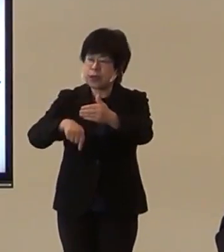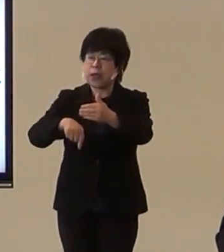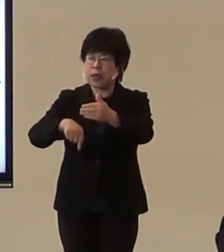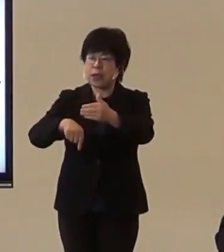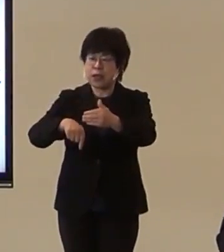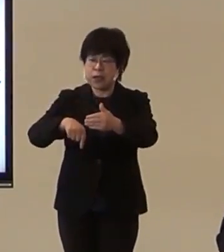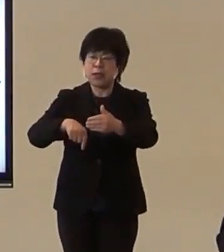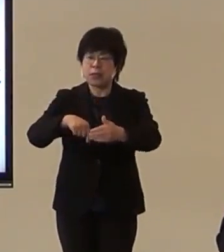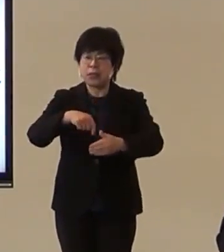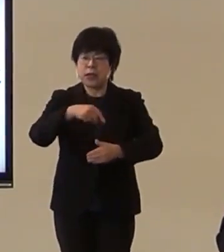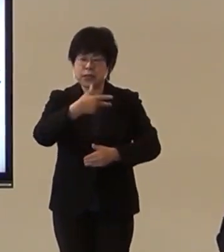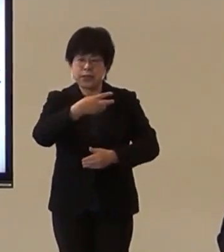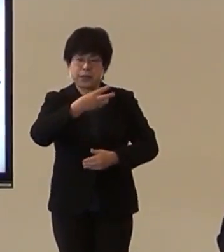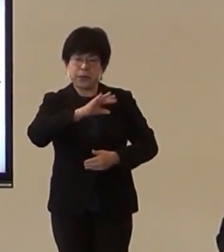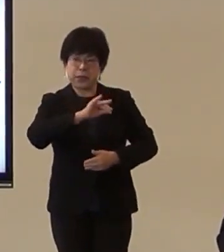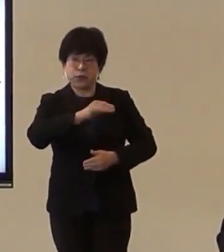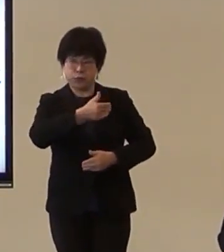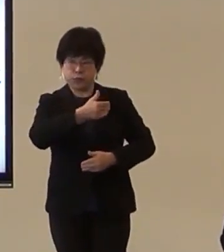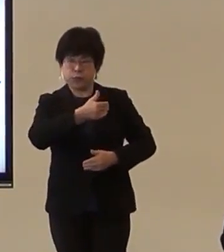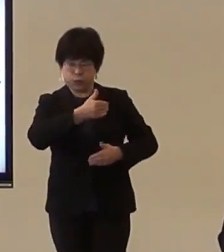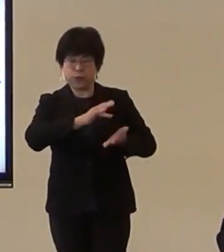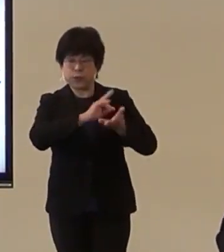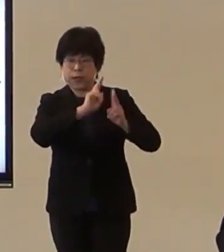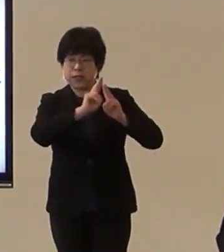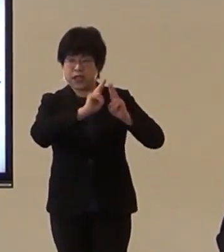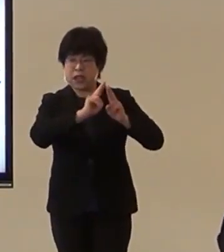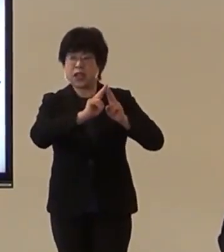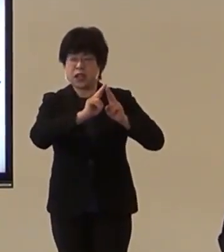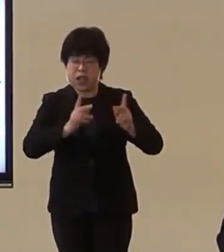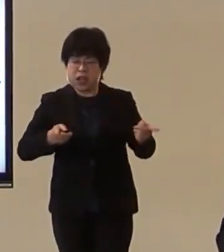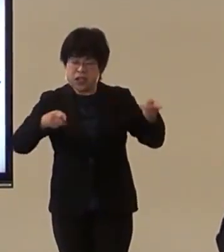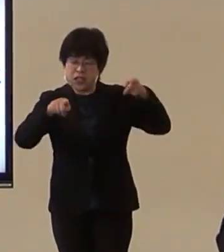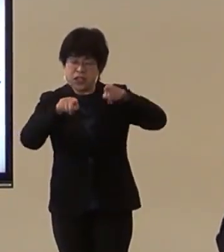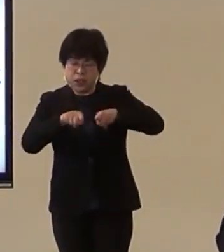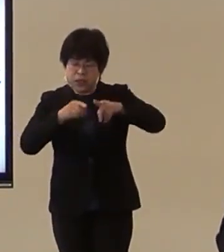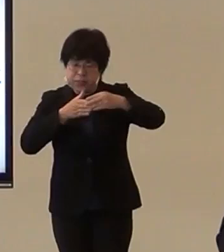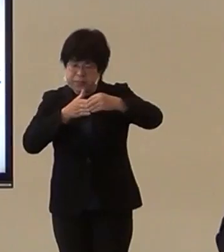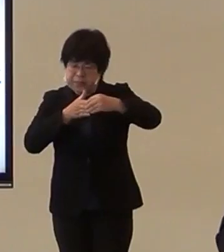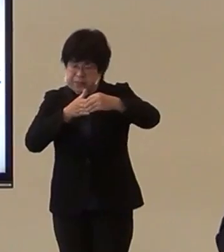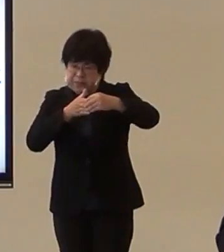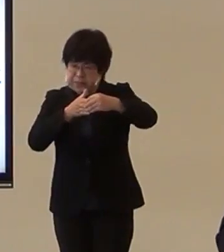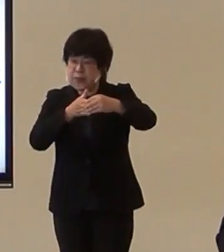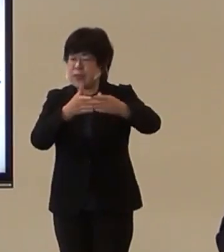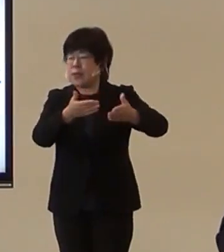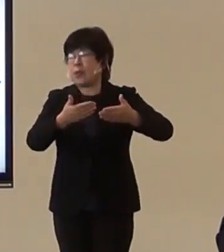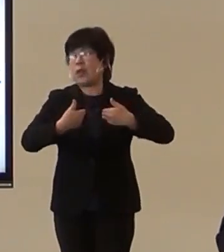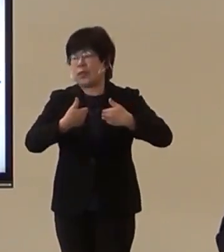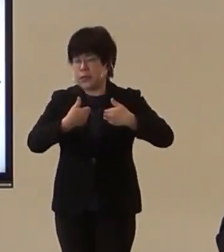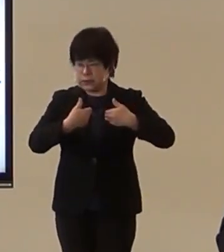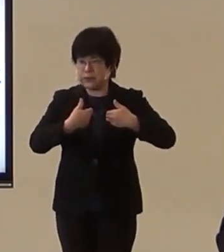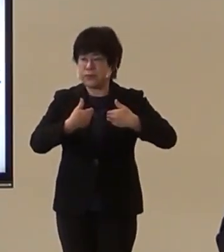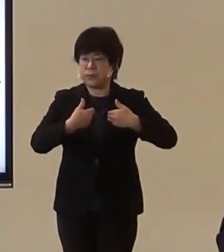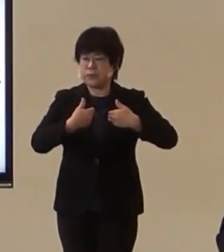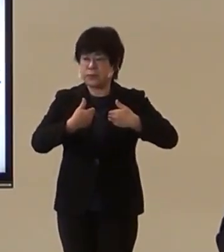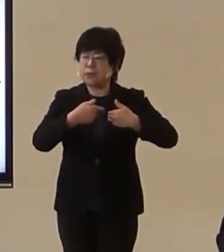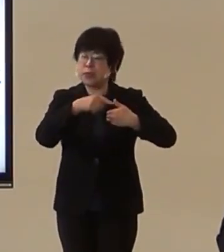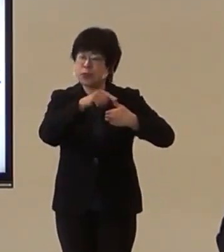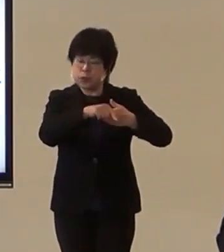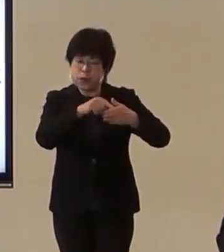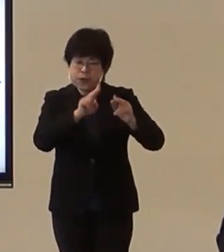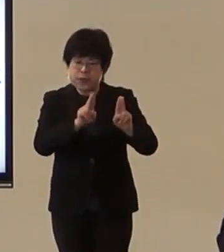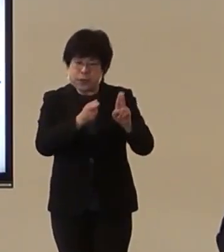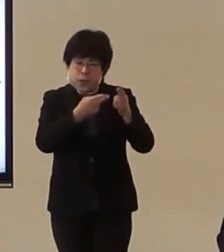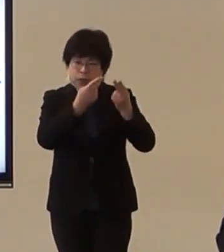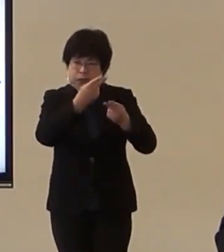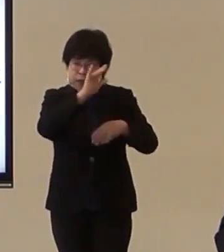清水区さんが伴走をしてくれていると。そして、先ほど申し上げました専門的な知見やノウハ